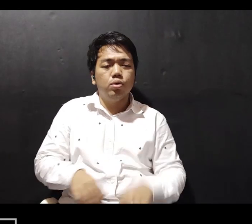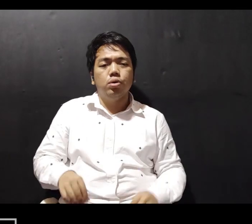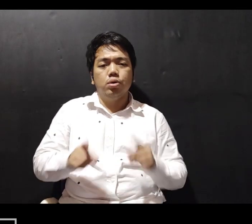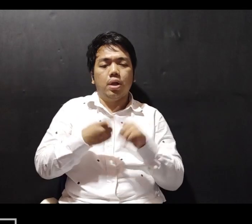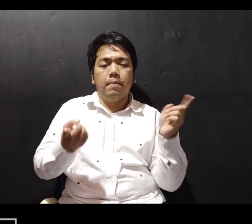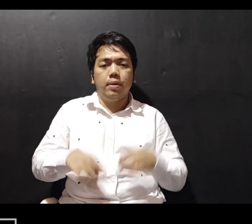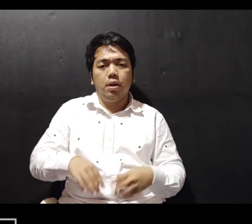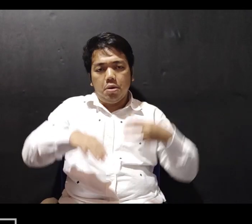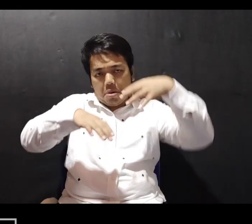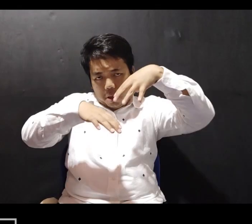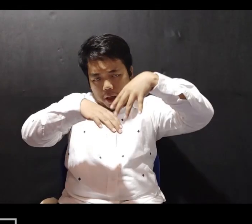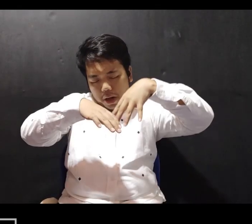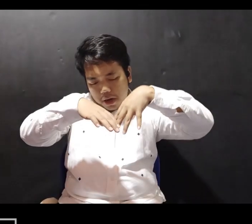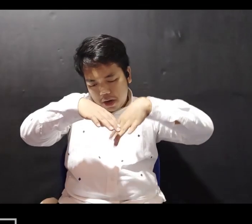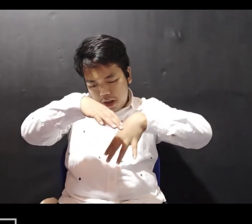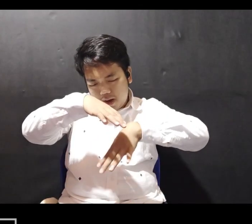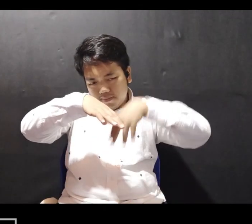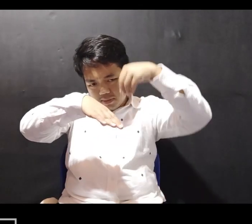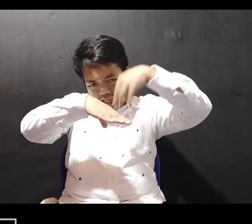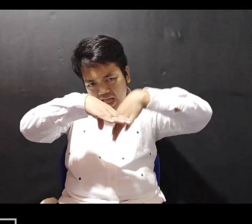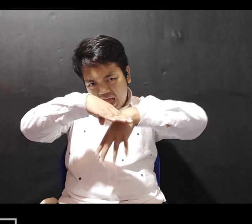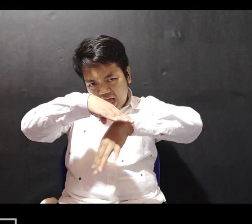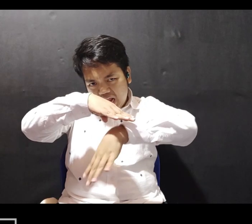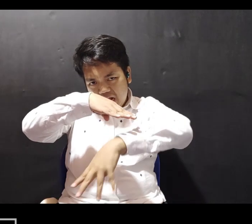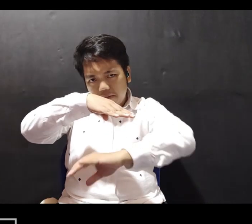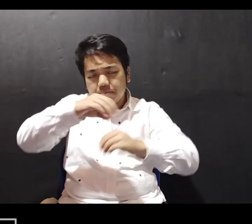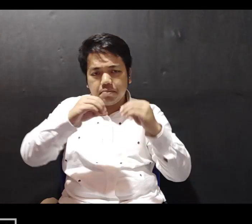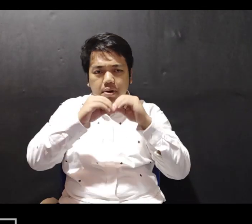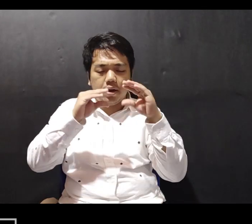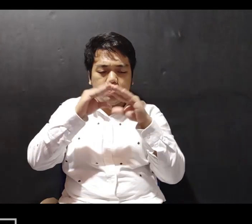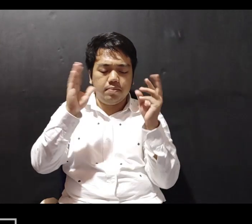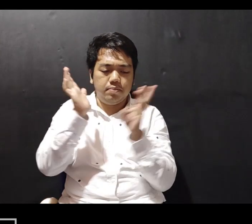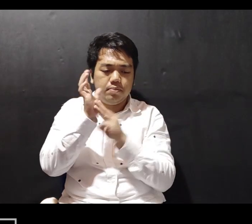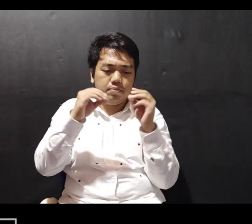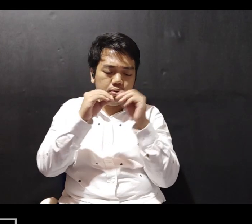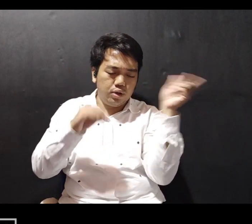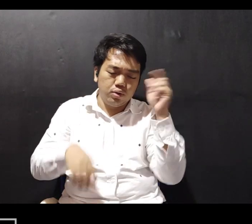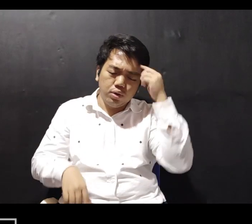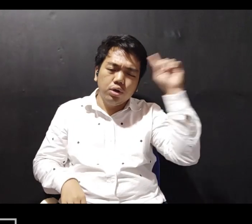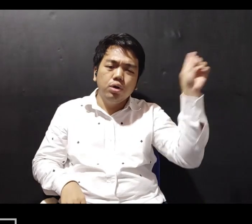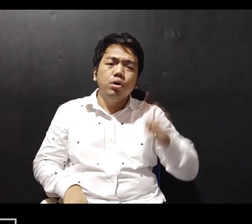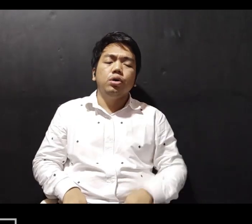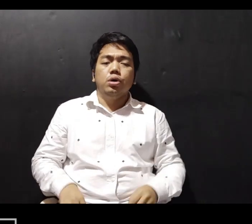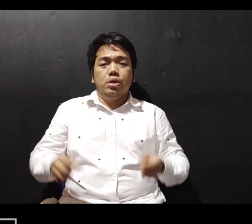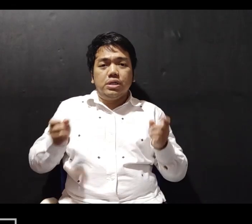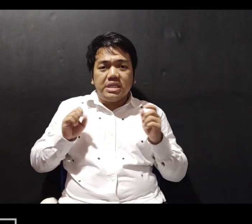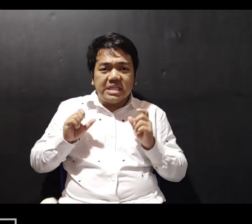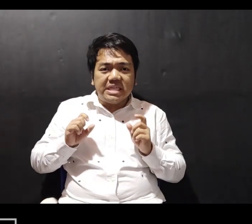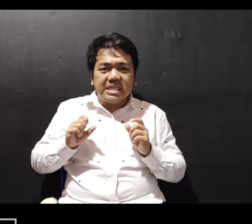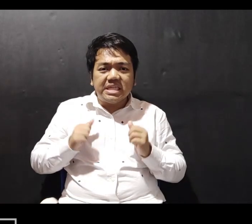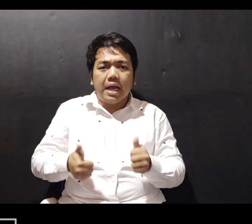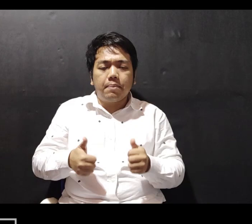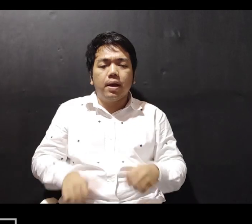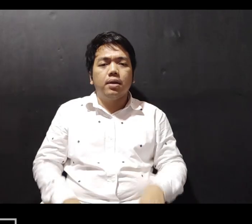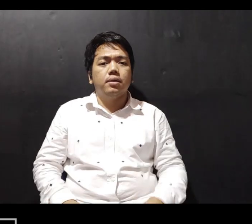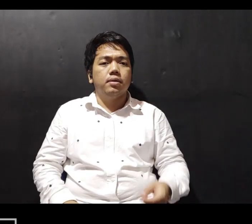yang begitu luar biasa, sedang mempersiapkan dirinya supaya satu hari pada saat tingginya menjadi 27 meter, akar itu